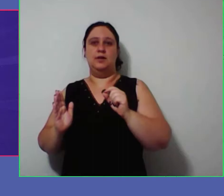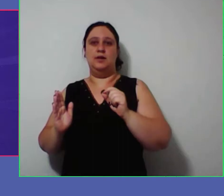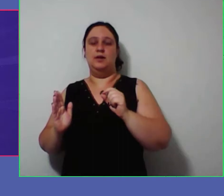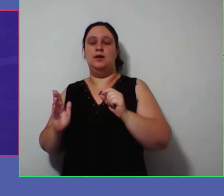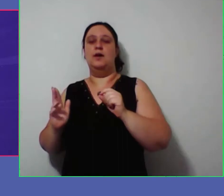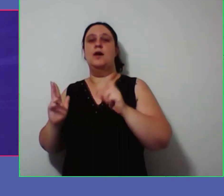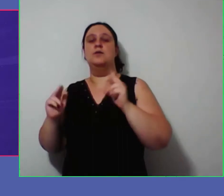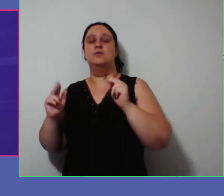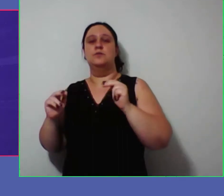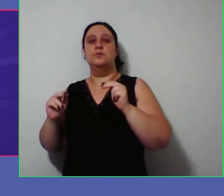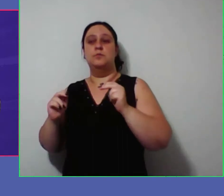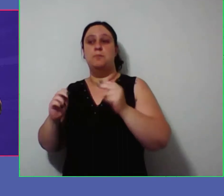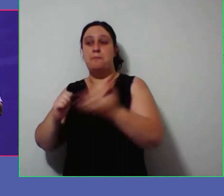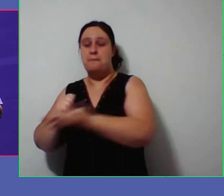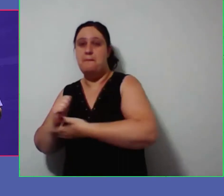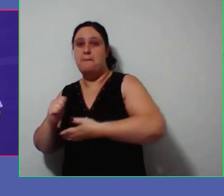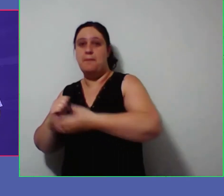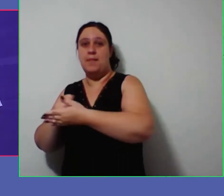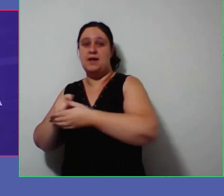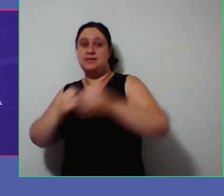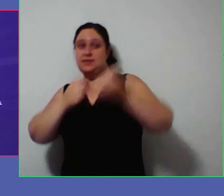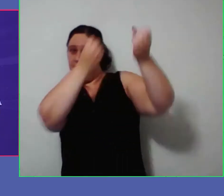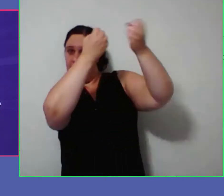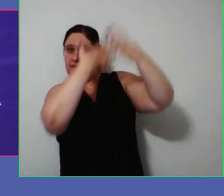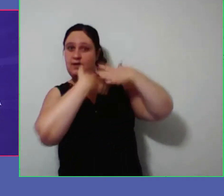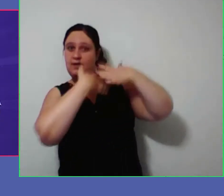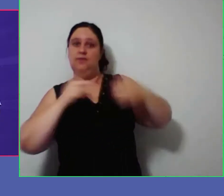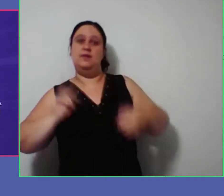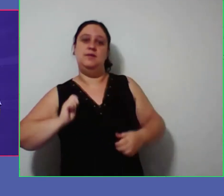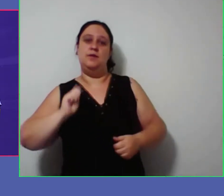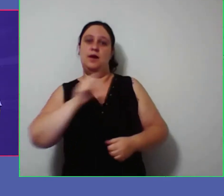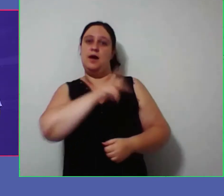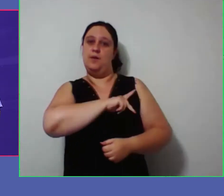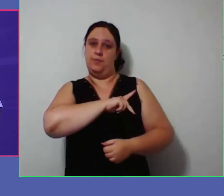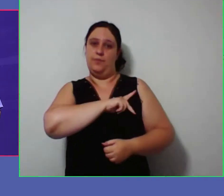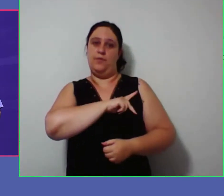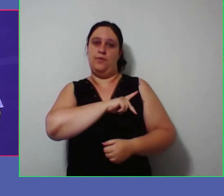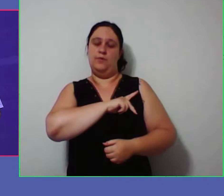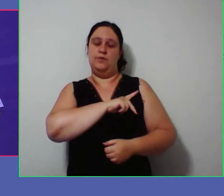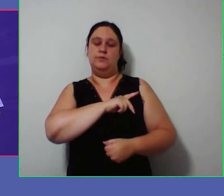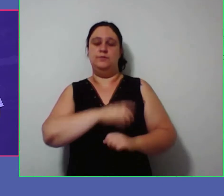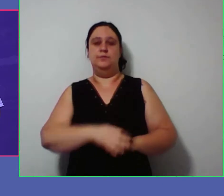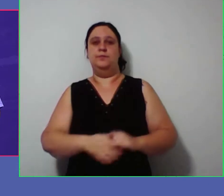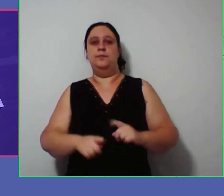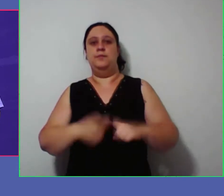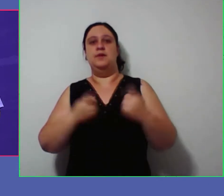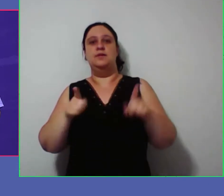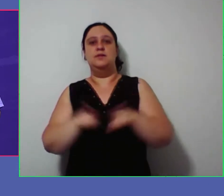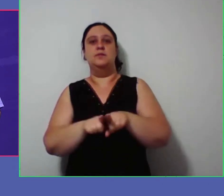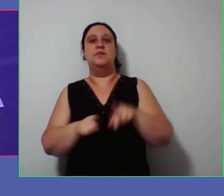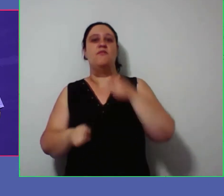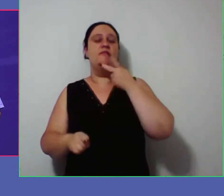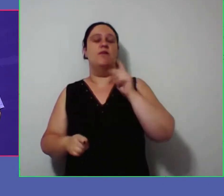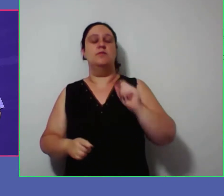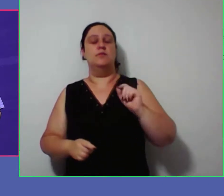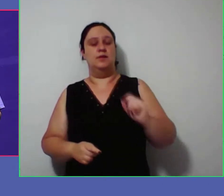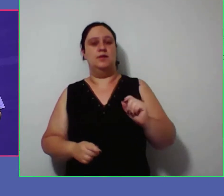Deus. Mas essa revelação, né, também diz respeito a quê? Tá?